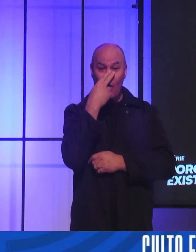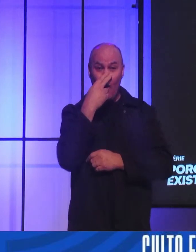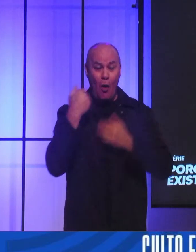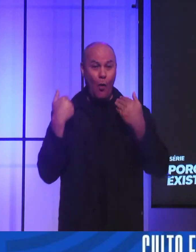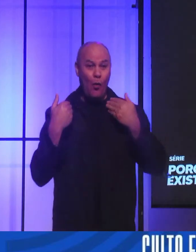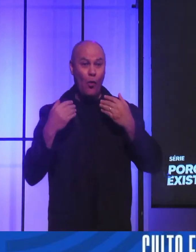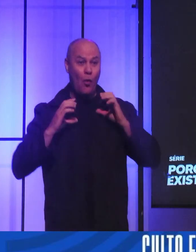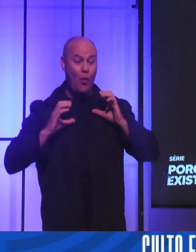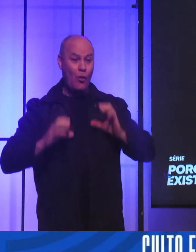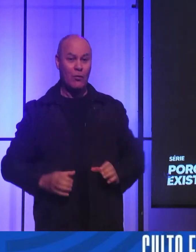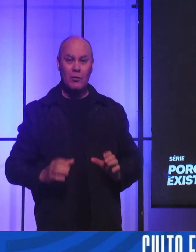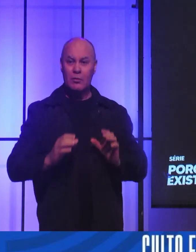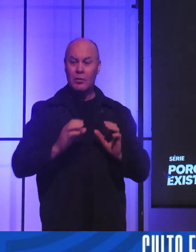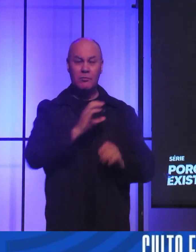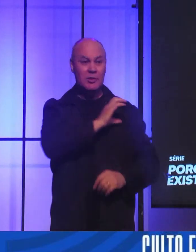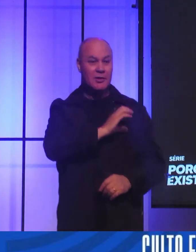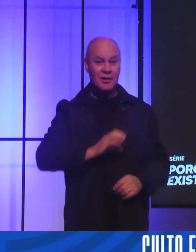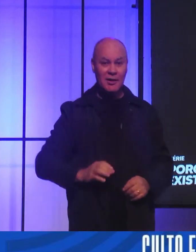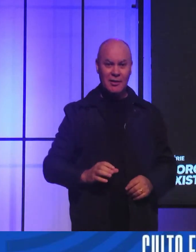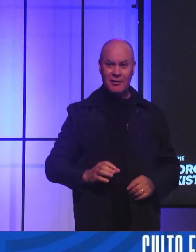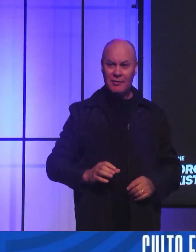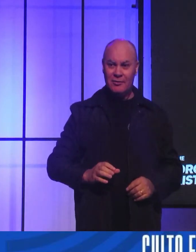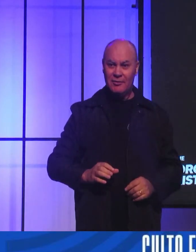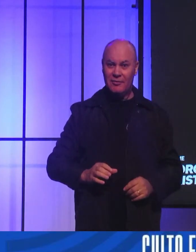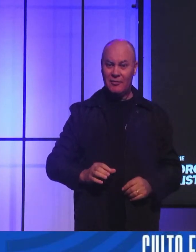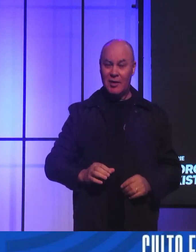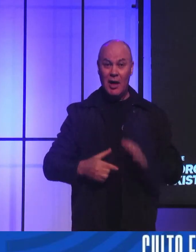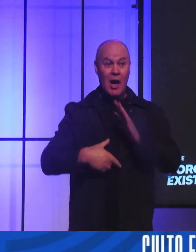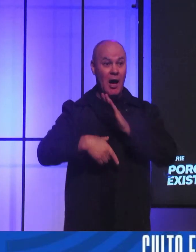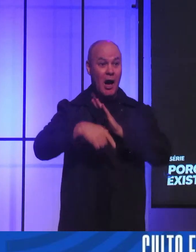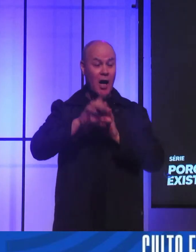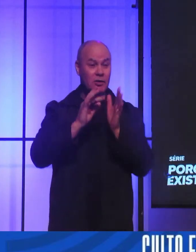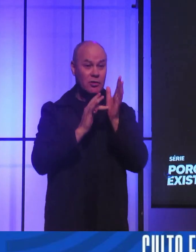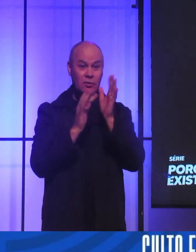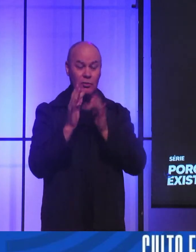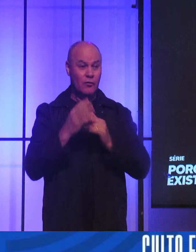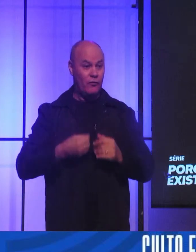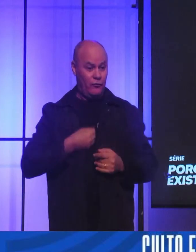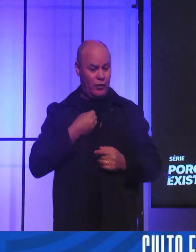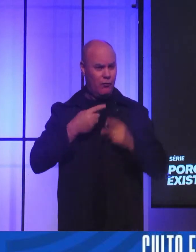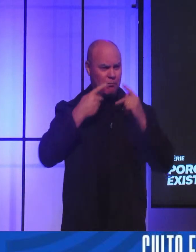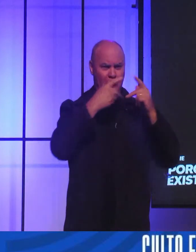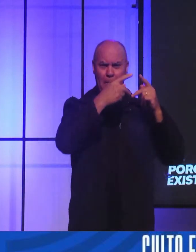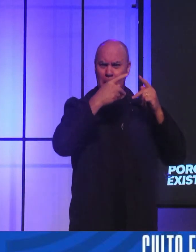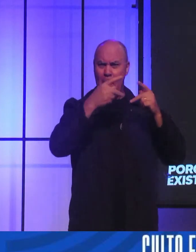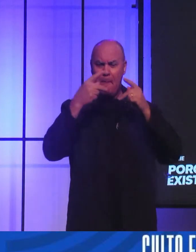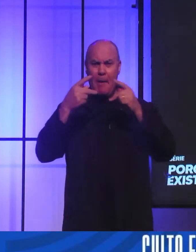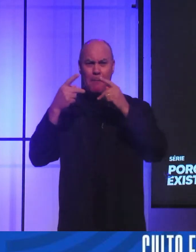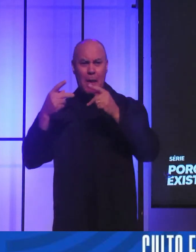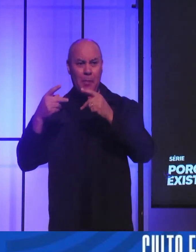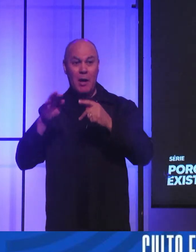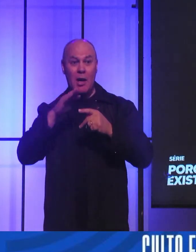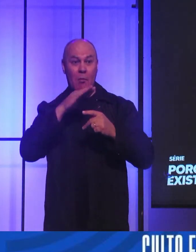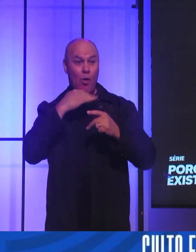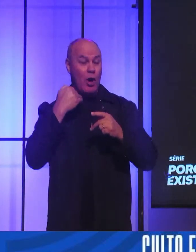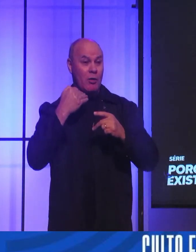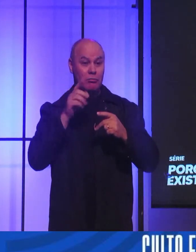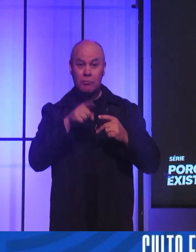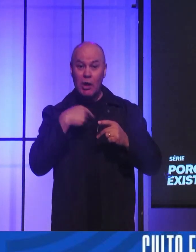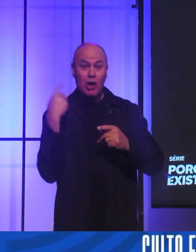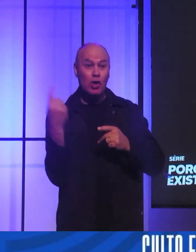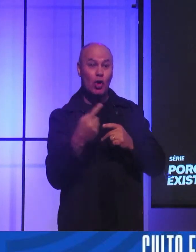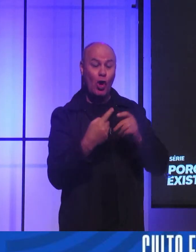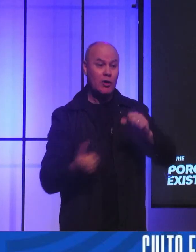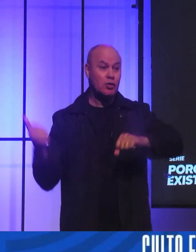mesma missão que Jesus tinha quando estava aqui. A missão de Jesus no seu ministério, quando ele ia por todas